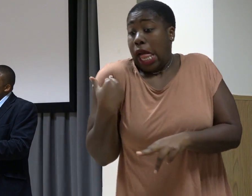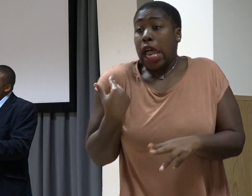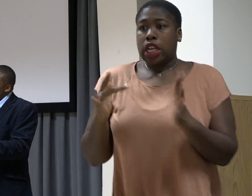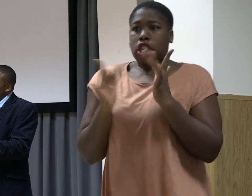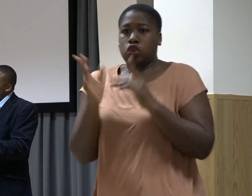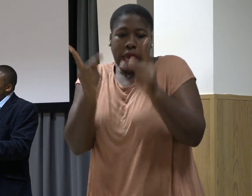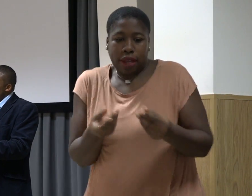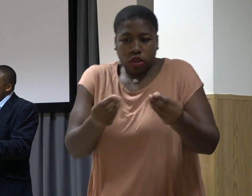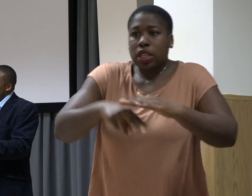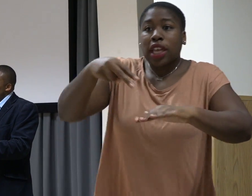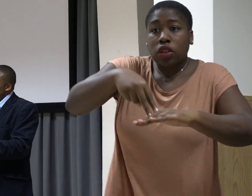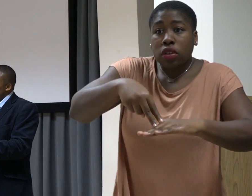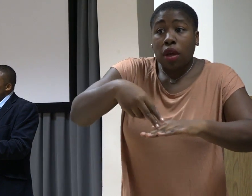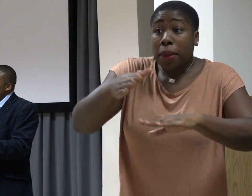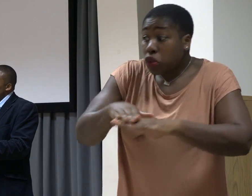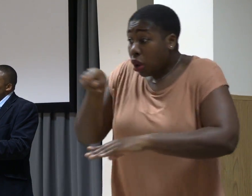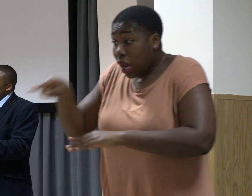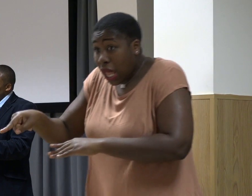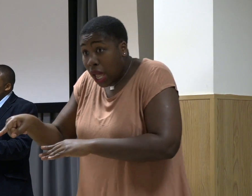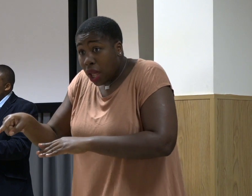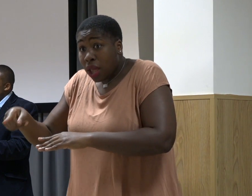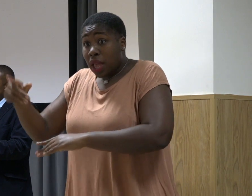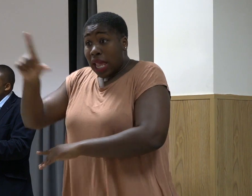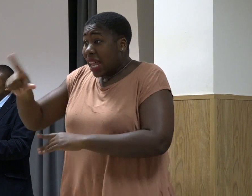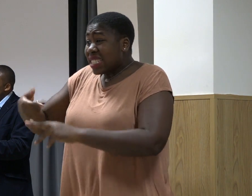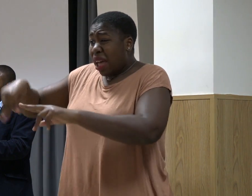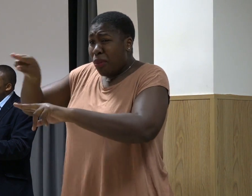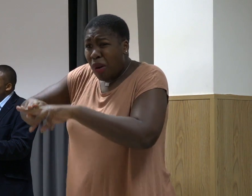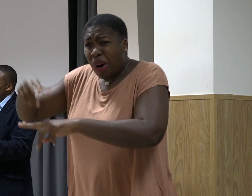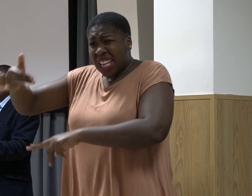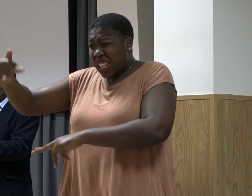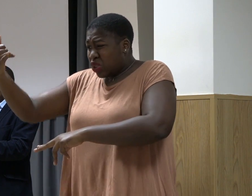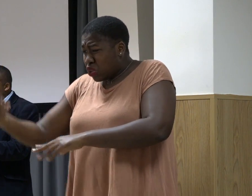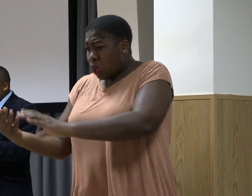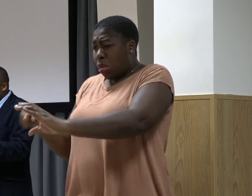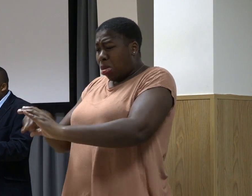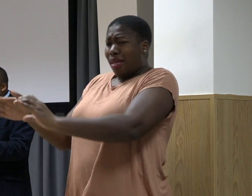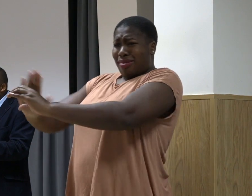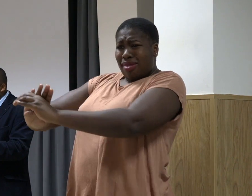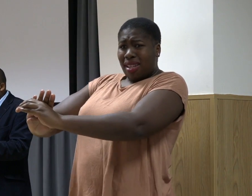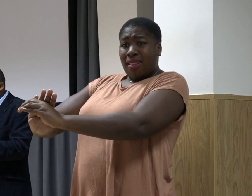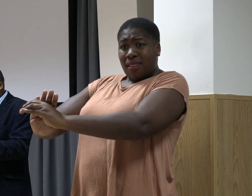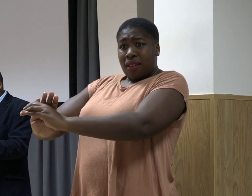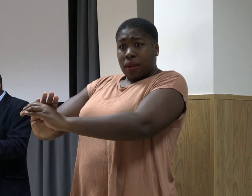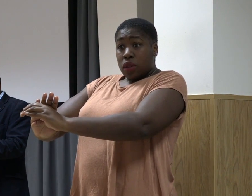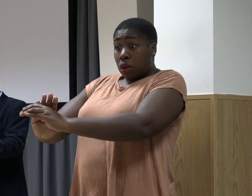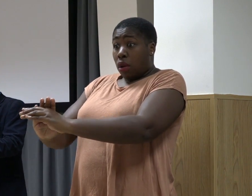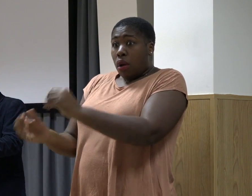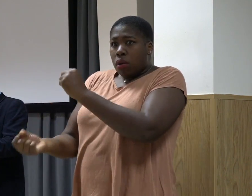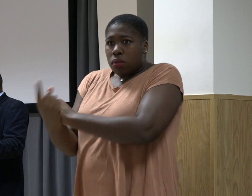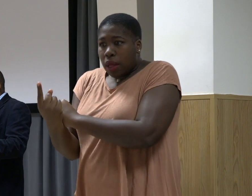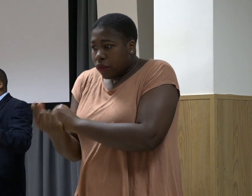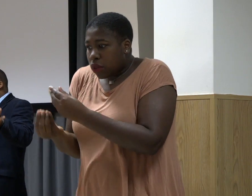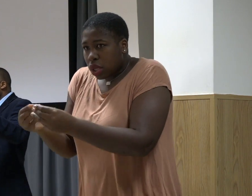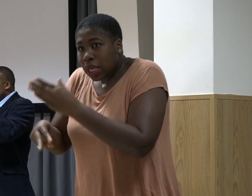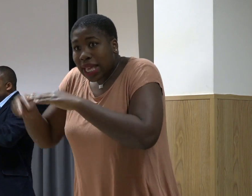Lazare est mort, embaumé, enterré 4 jours plus tard. Toutes ces choses, Jésus les savait.